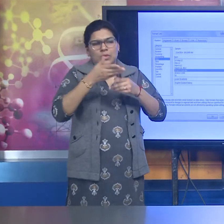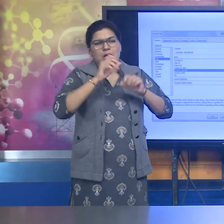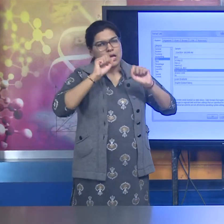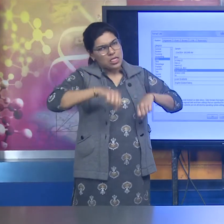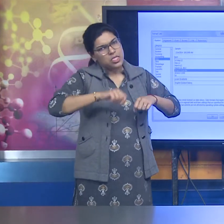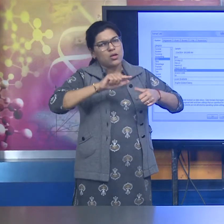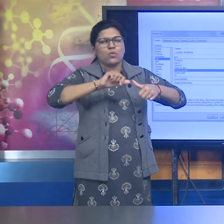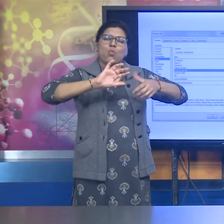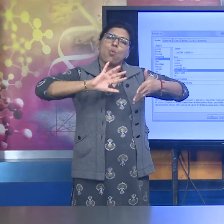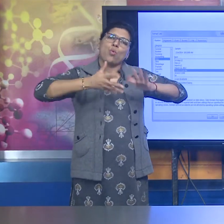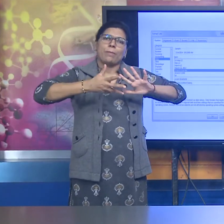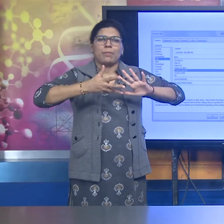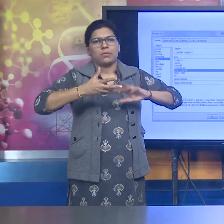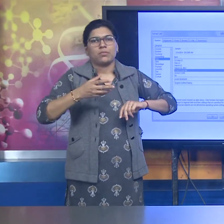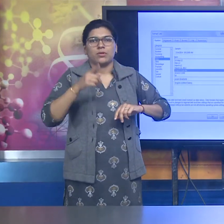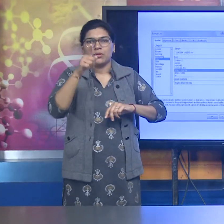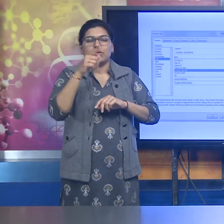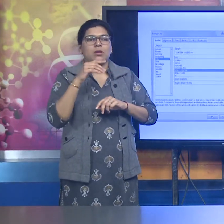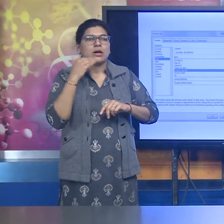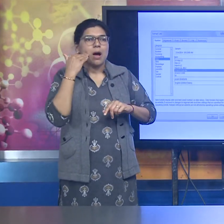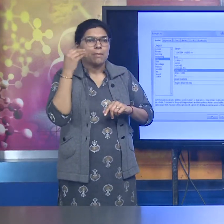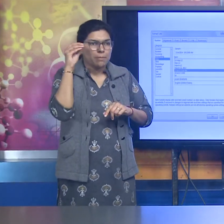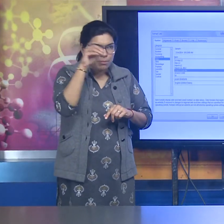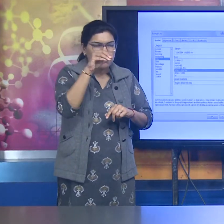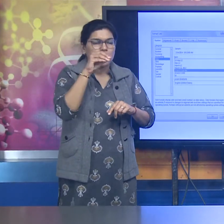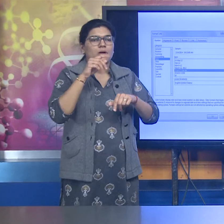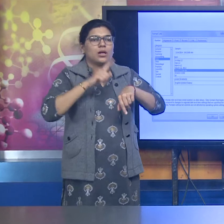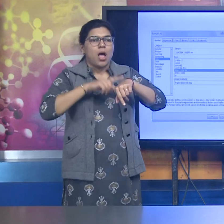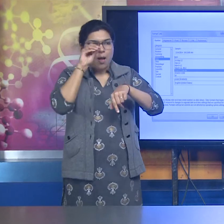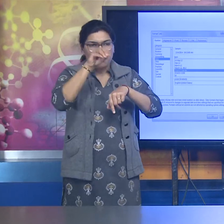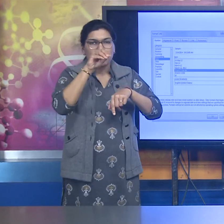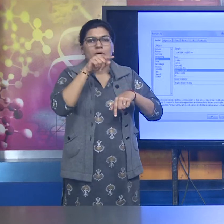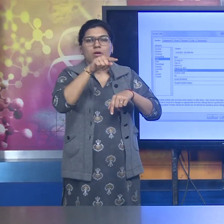what time it